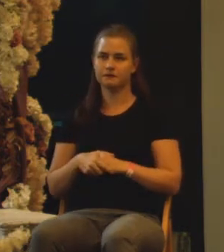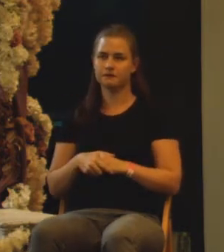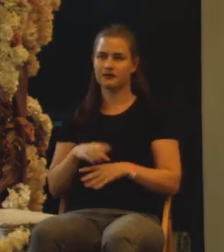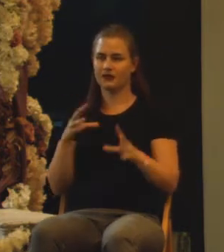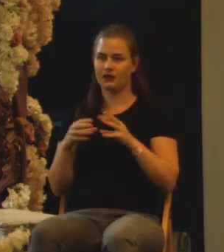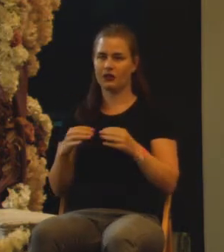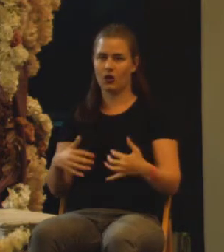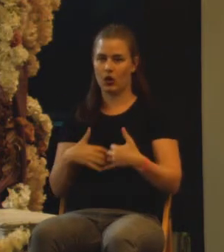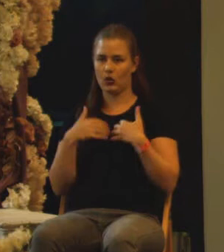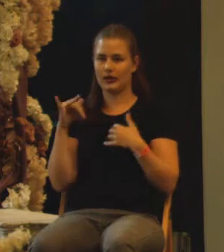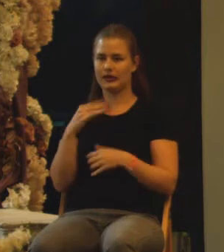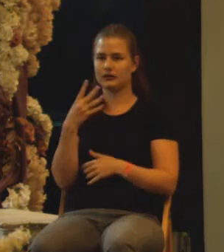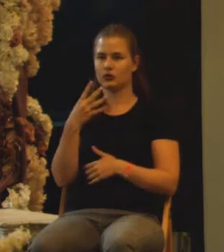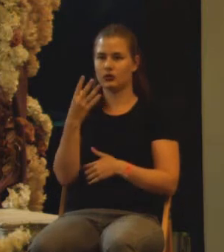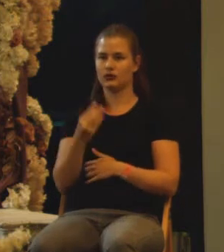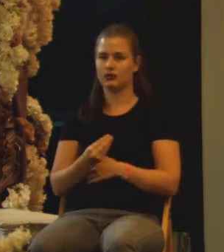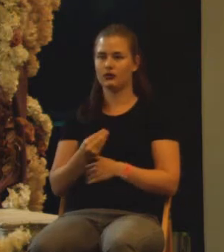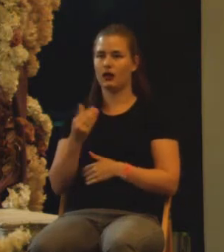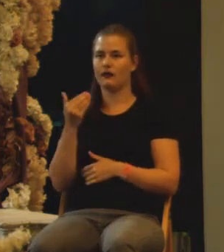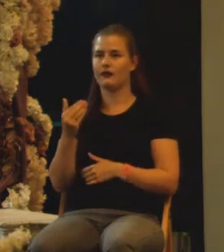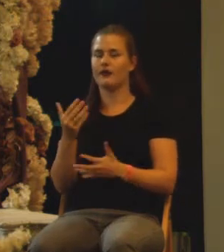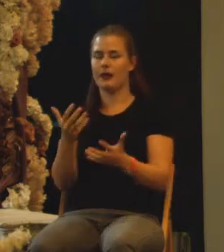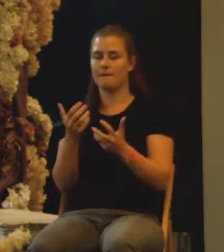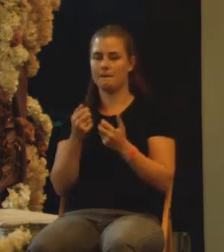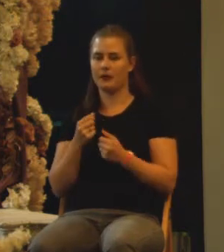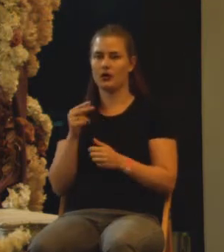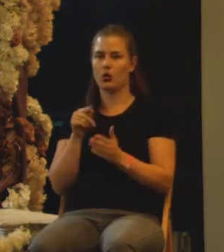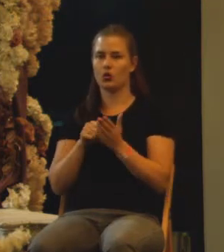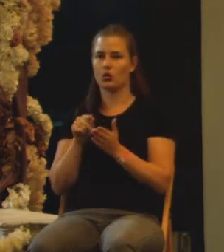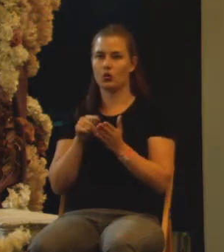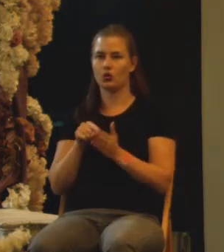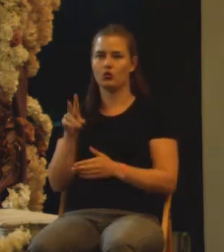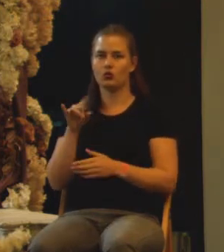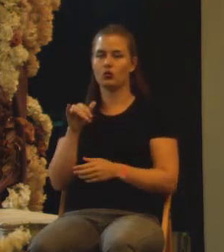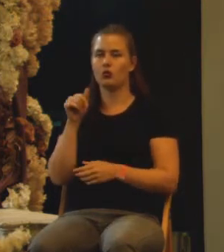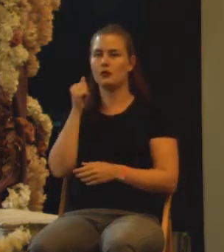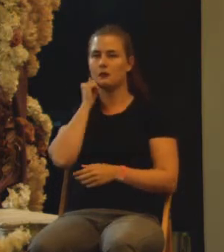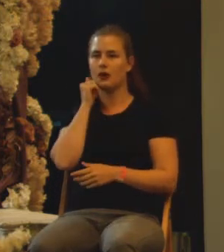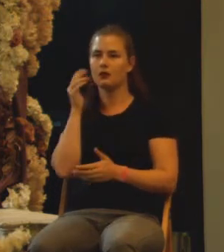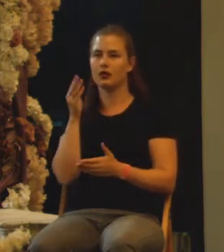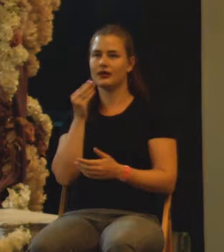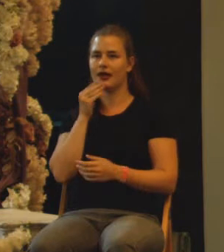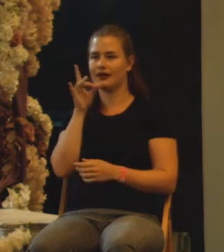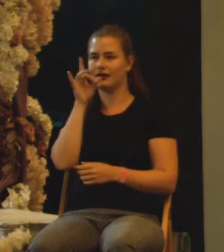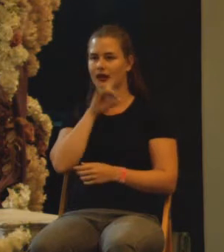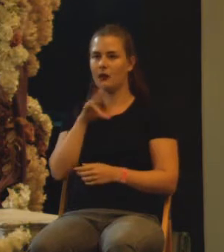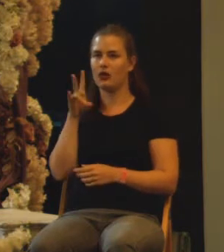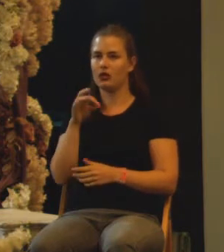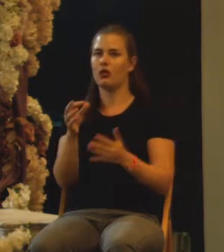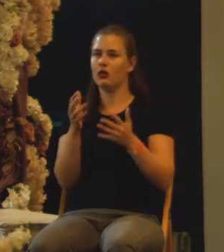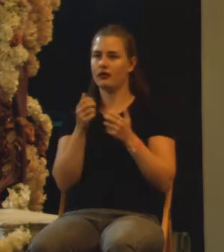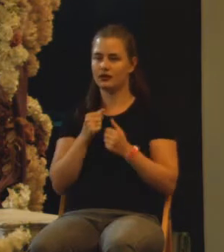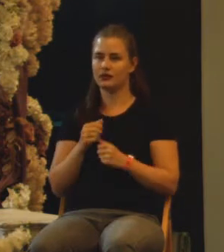Вообще капец, да? И 40 дней. Вы берете курицу, ну, возьмем у бабушки. Есть мы ее не будем, но